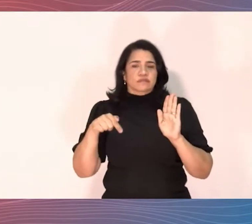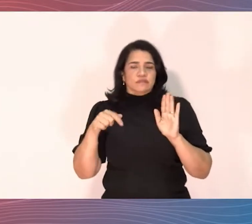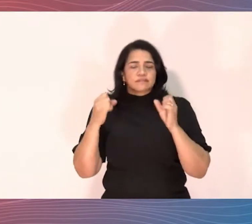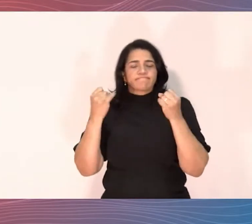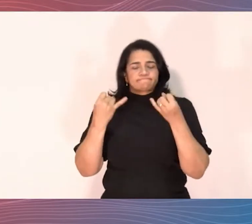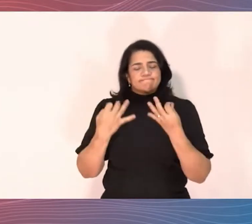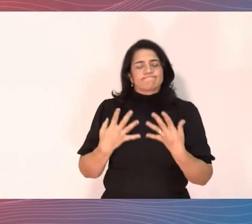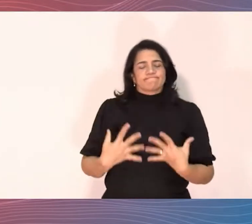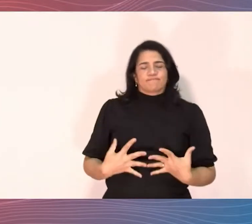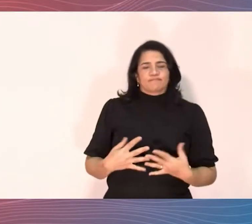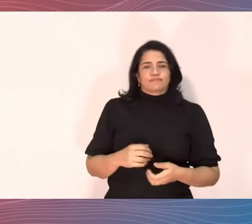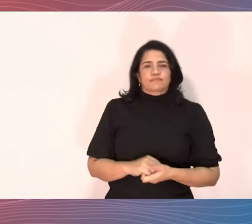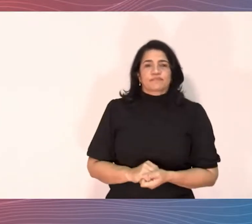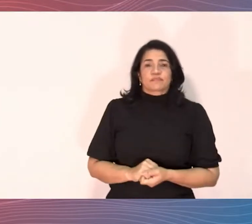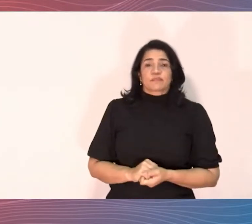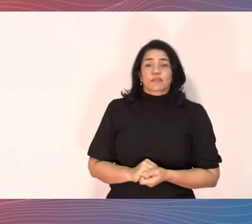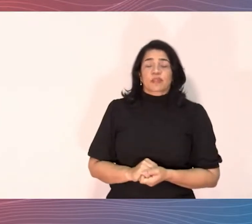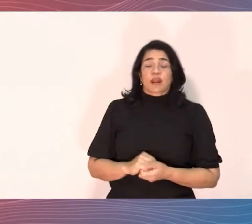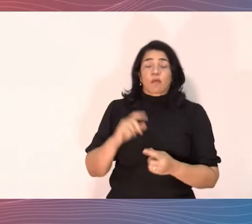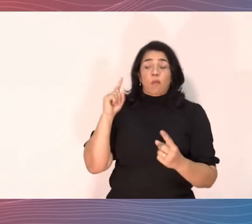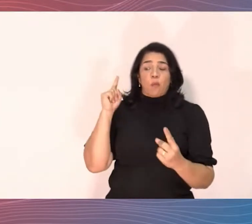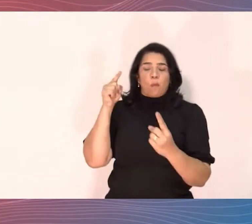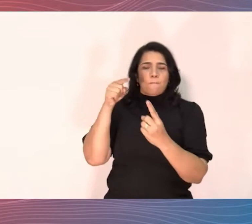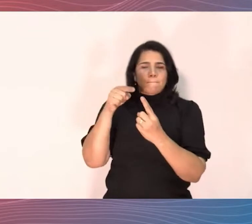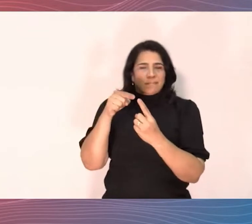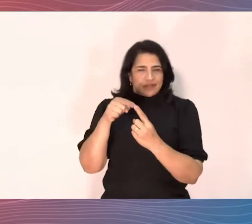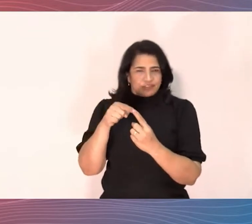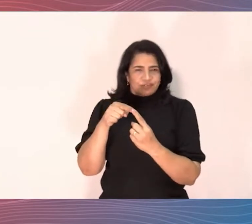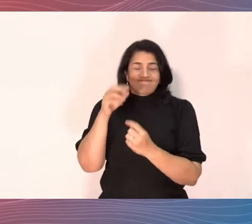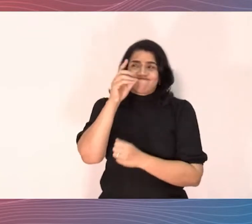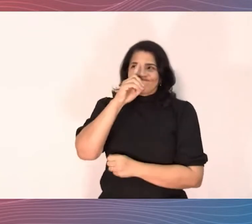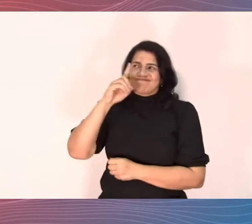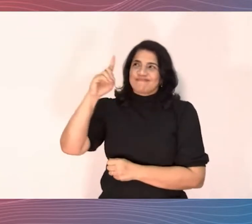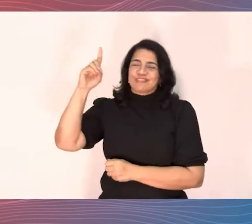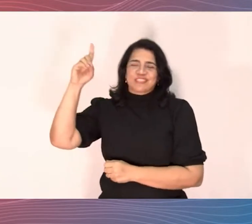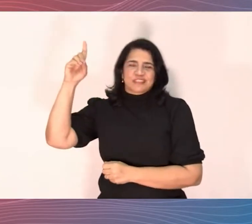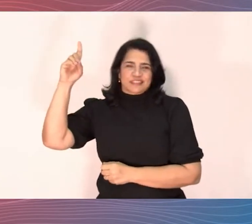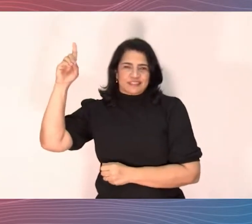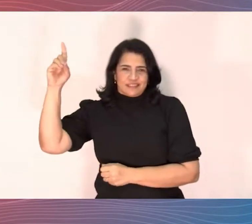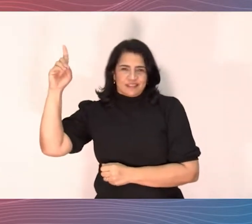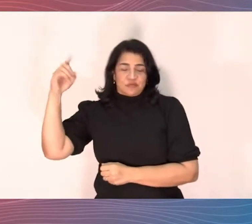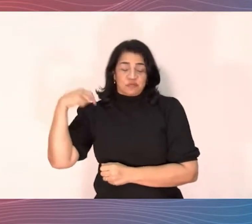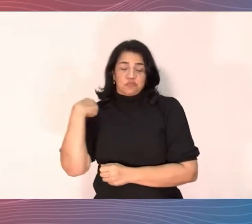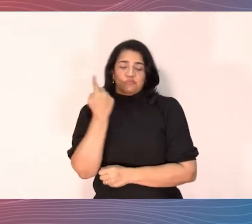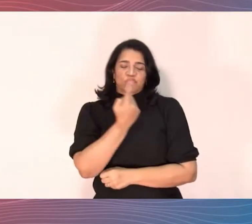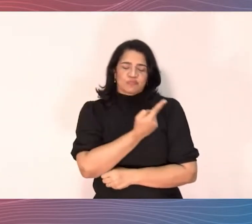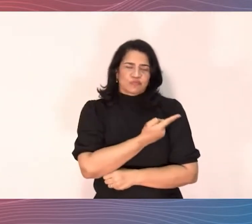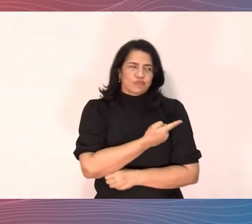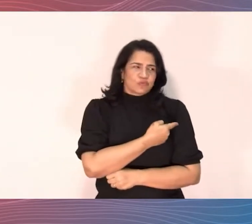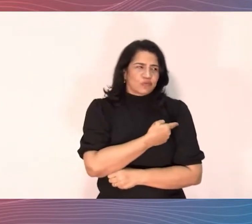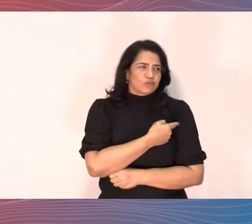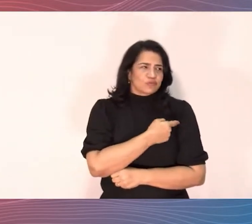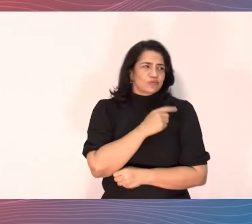Jesus Cristo, o Pai da glória, vos conceda espírito de